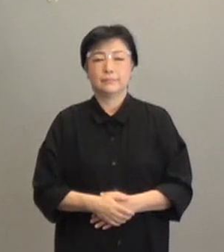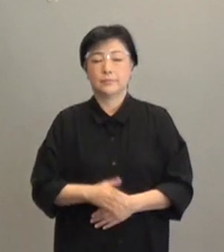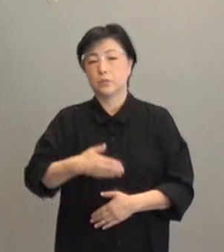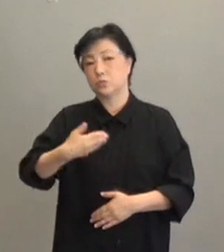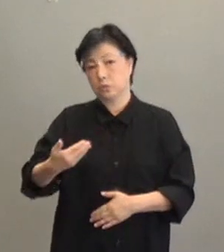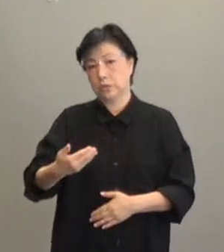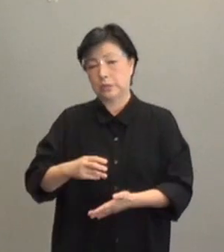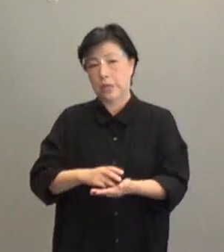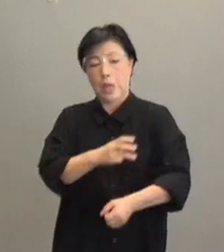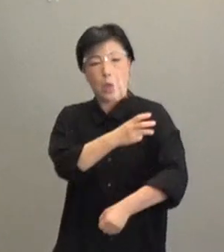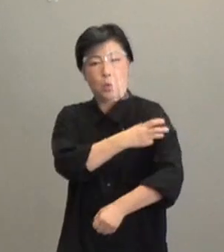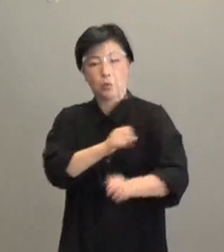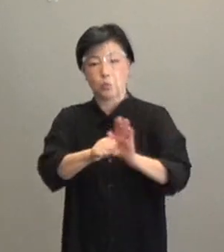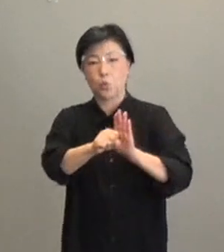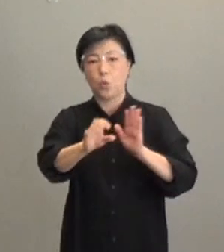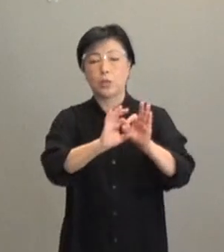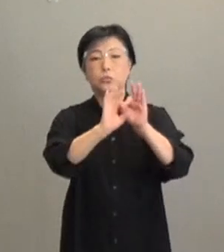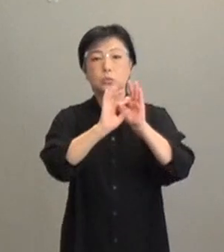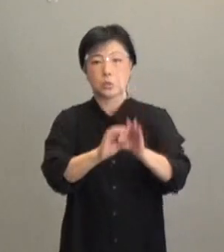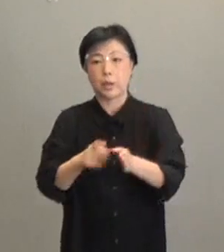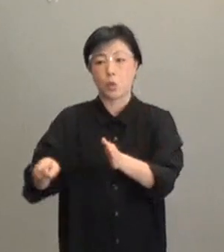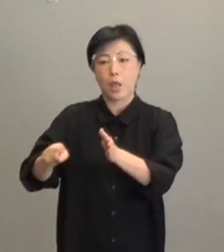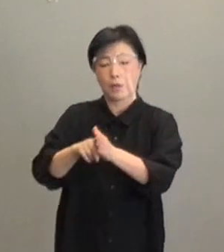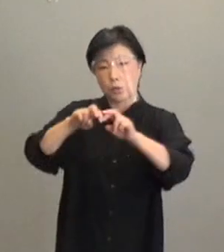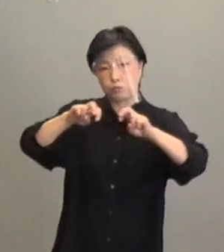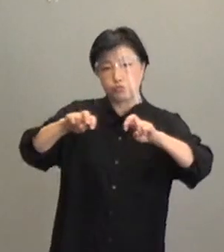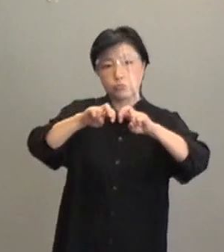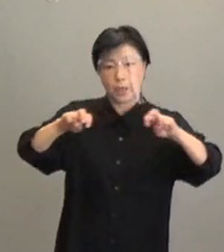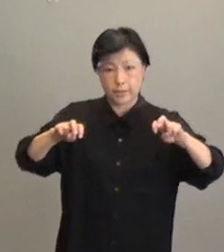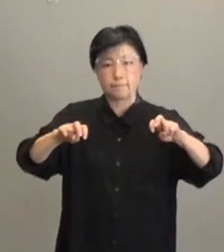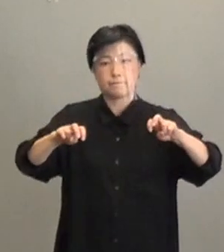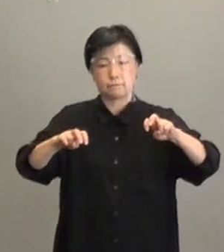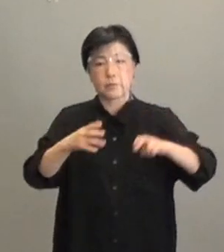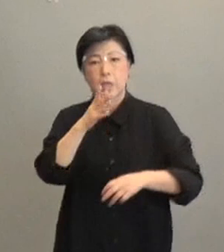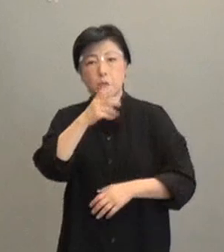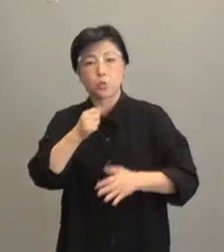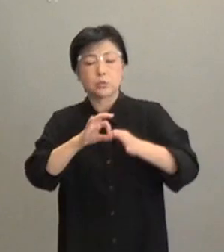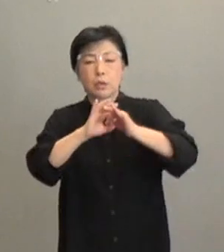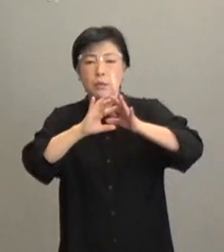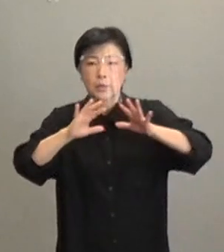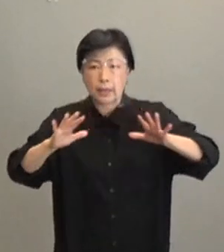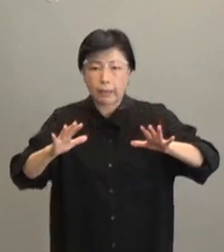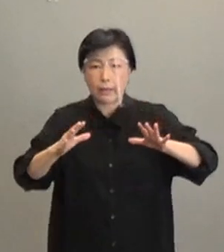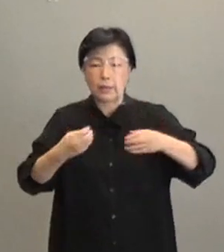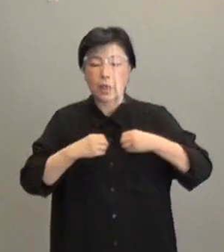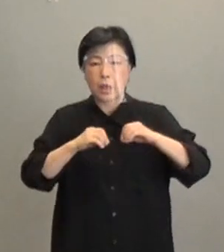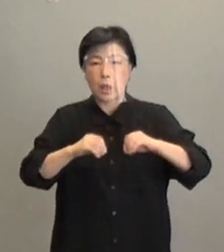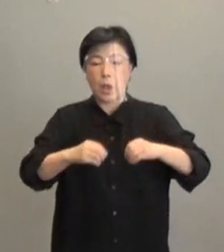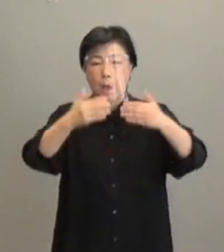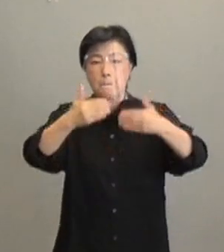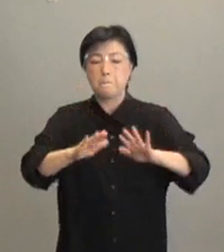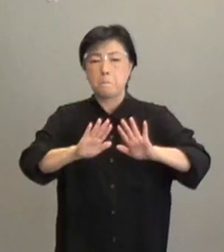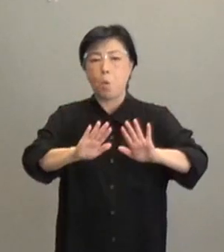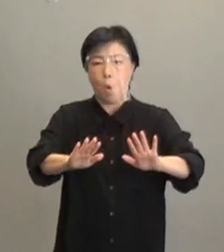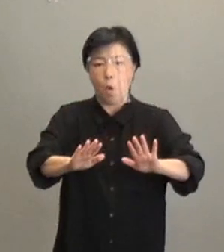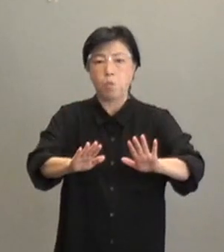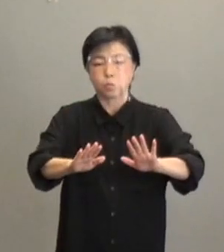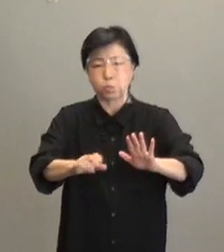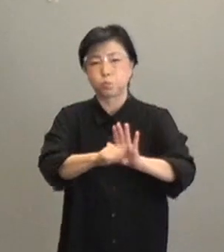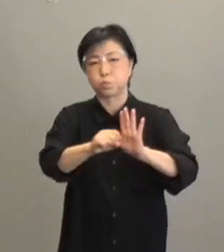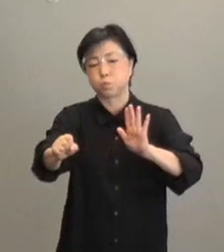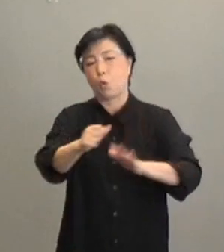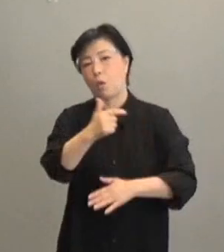次にワクチン接種の効果については、これまでの分析から年代によらず感染の防止に高い効果が見られました